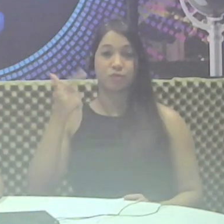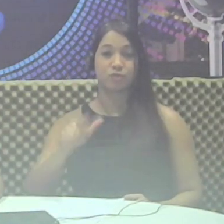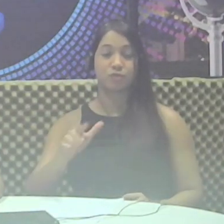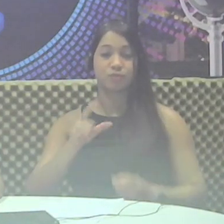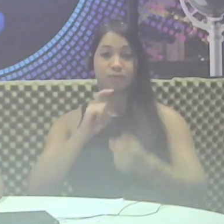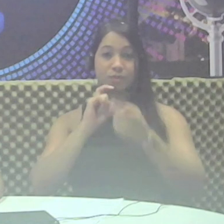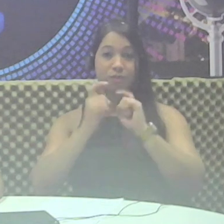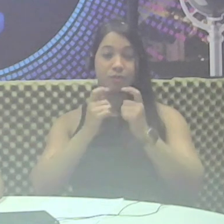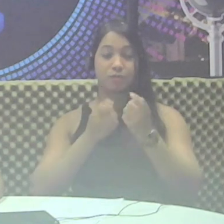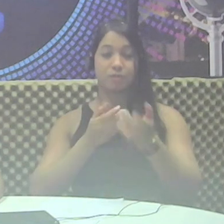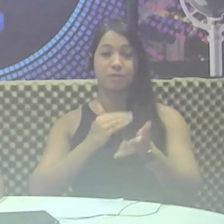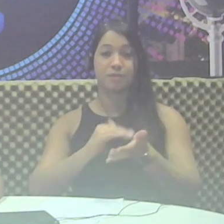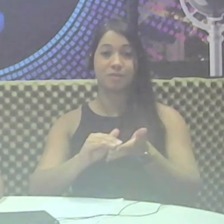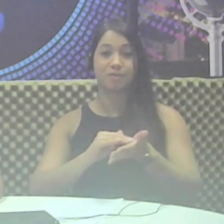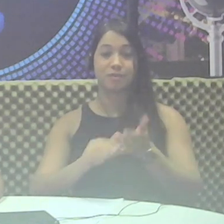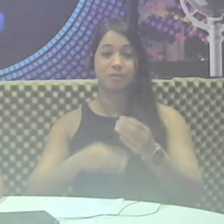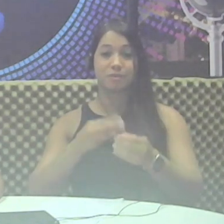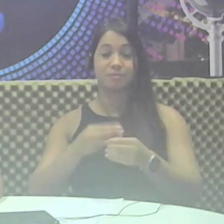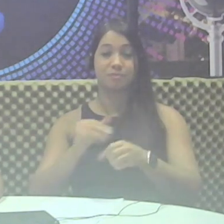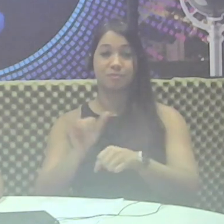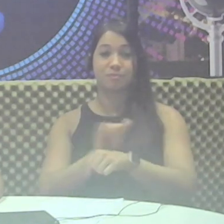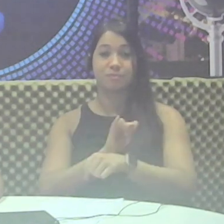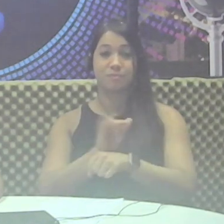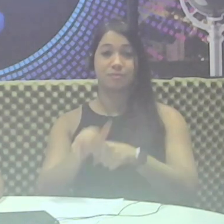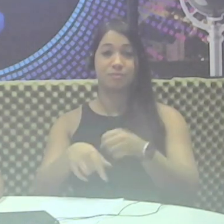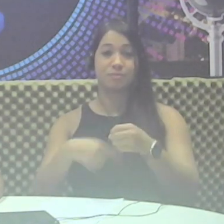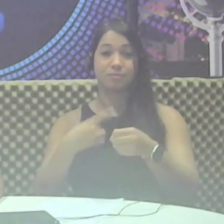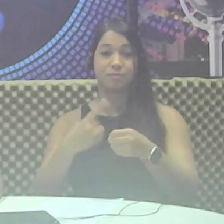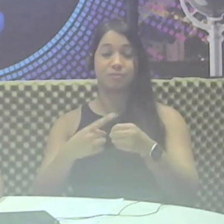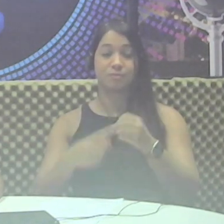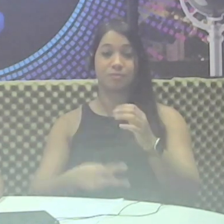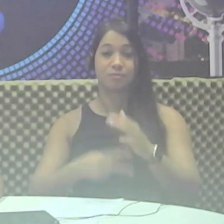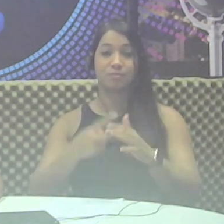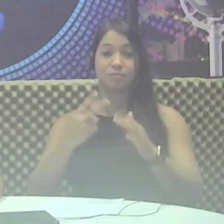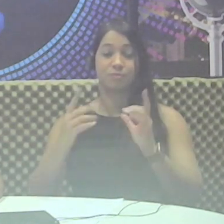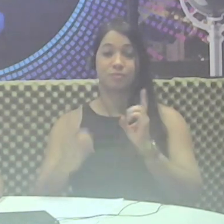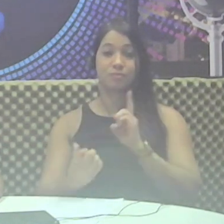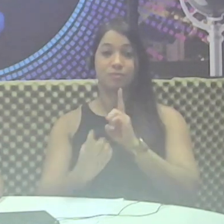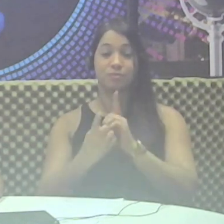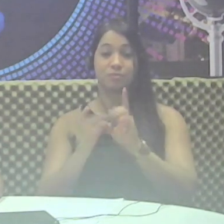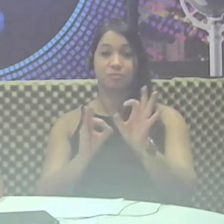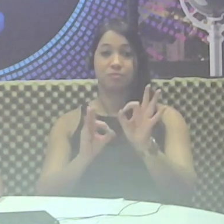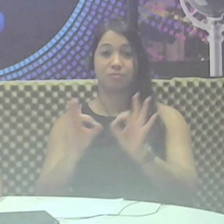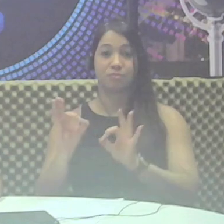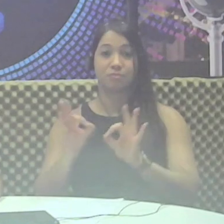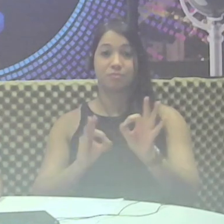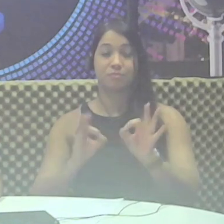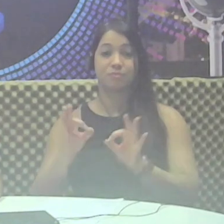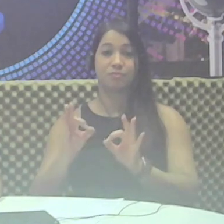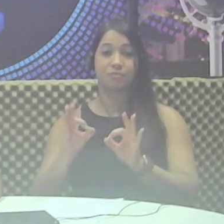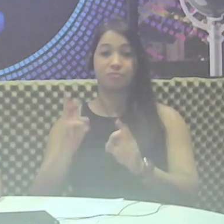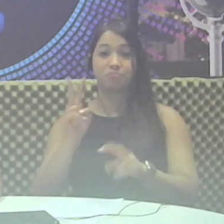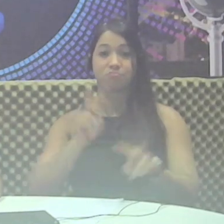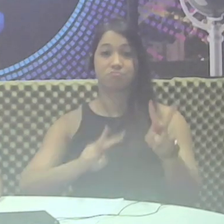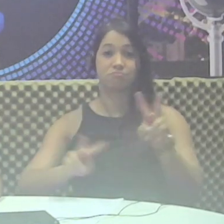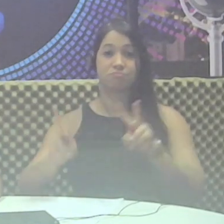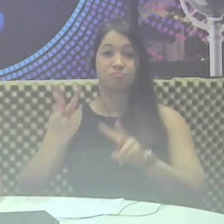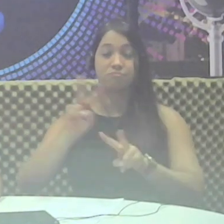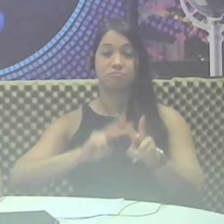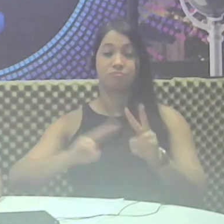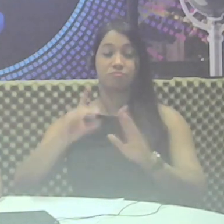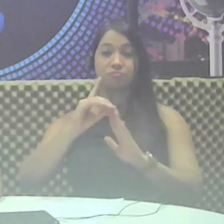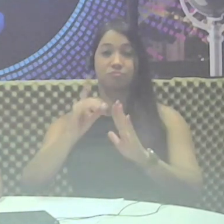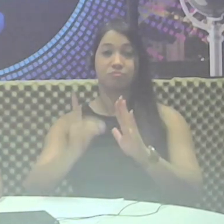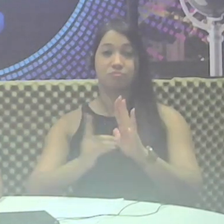Mediado pela Secretaria Municipal de Planejamento Urbano, esse foi o segundo encontro preparatório para o processo de revisão do Plano Diretor